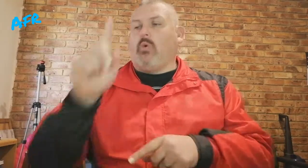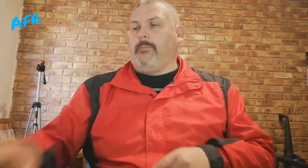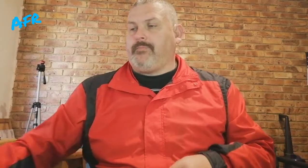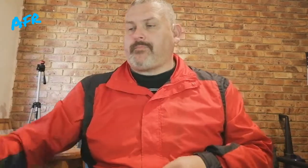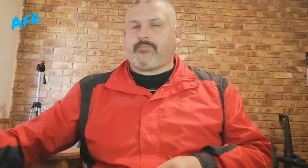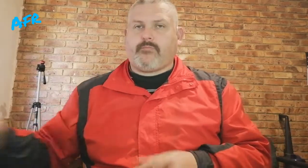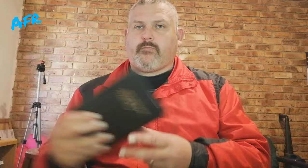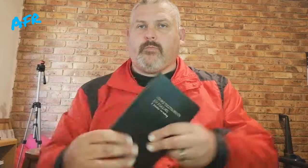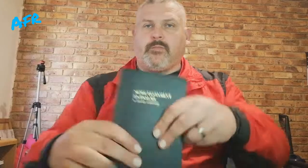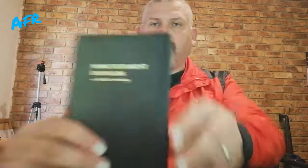uitgekom.